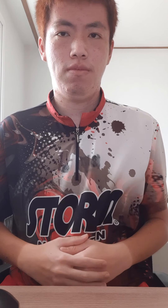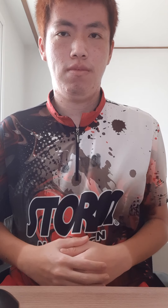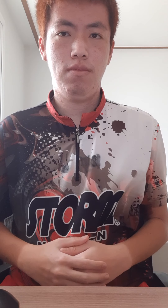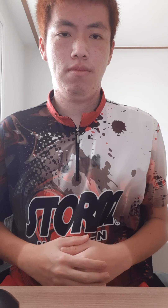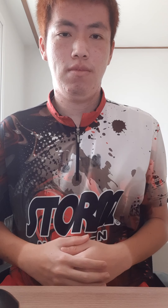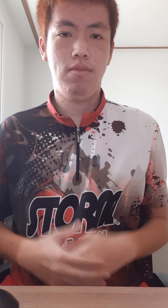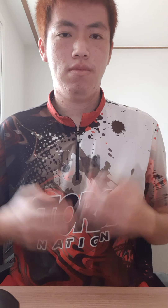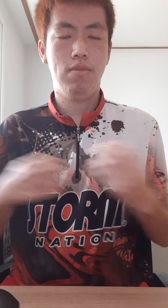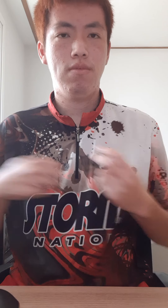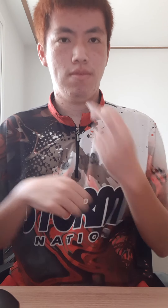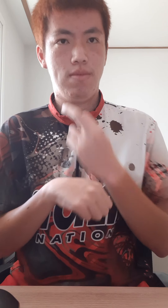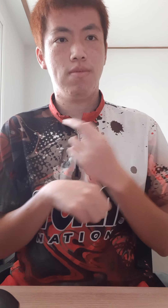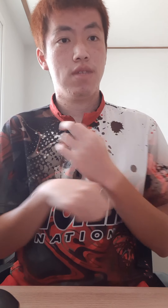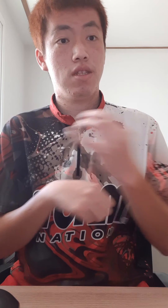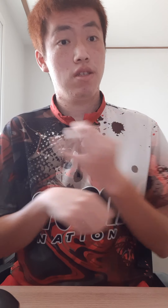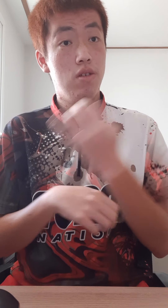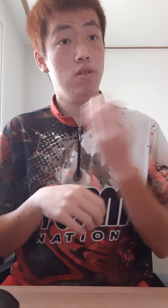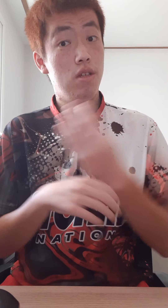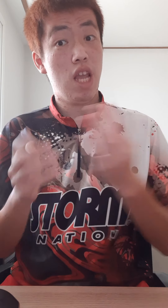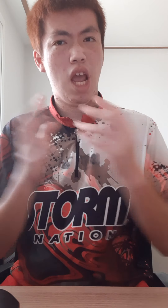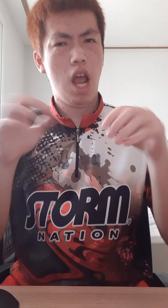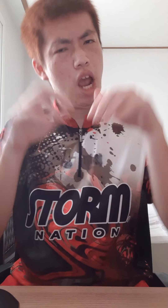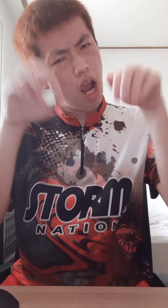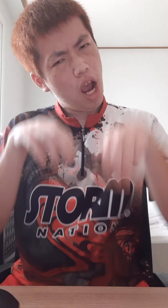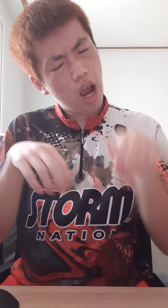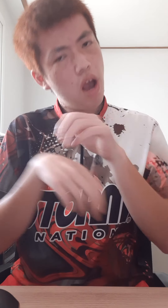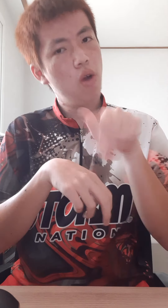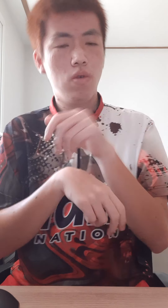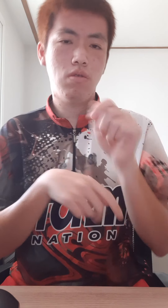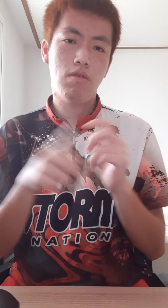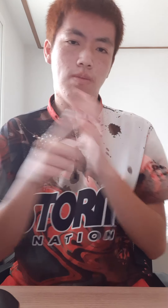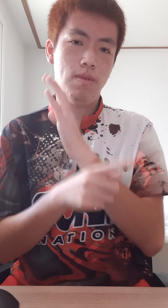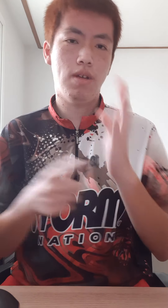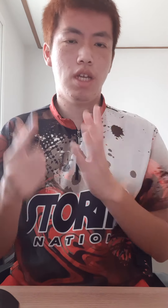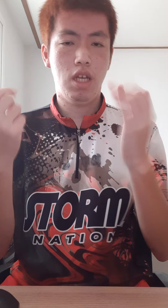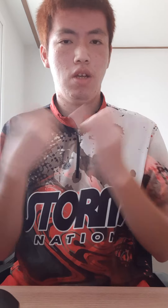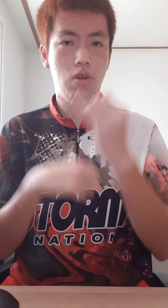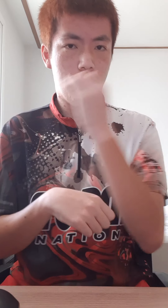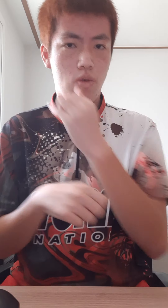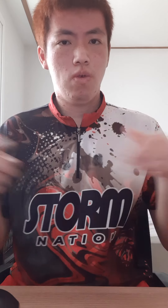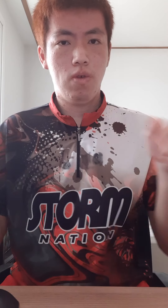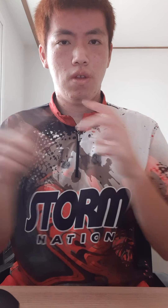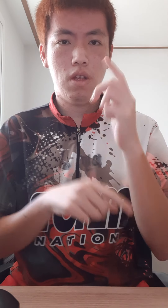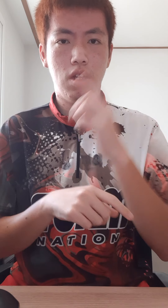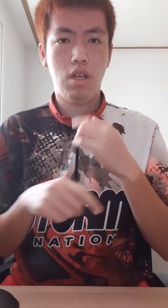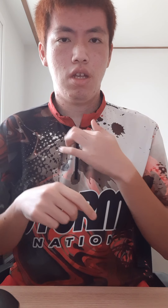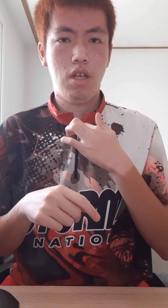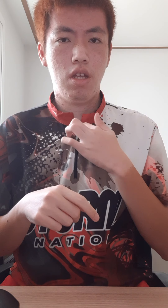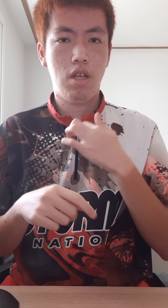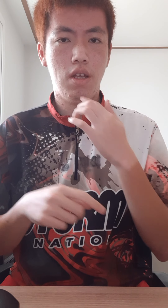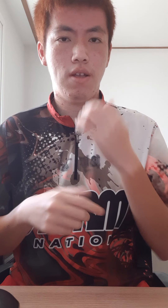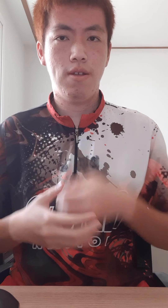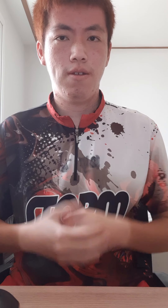교육 분야는 최근 4년 연속 점수가 하락하고 있어 지역 간 격차가 더 커진 것으로 확인됐습니다. 교육 분야